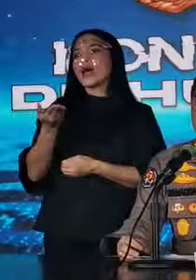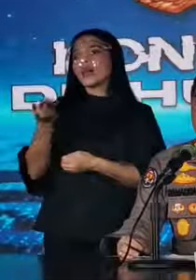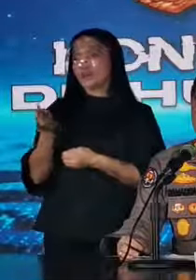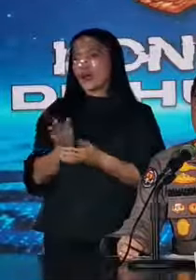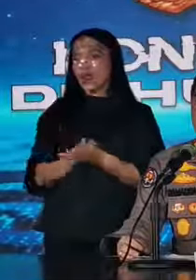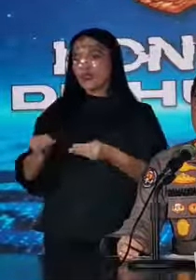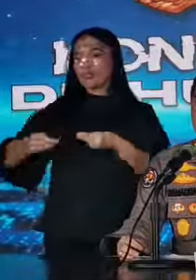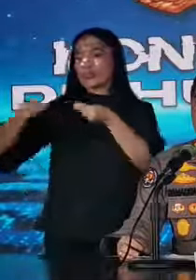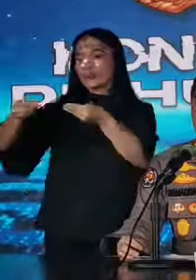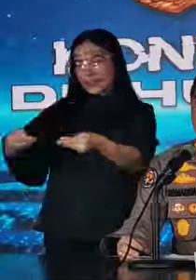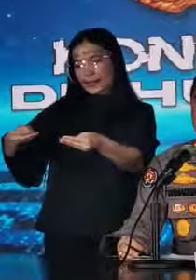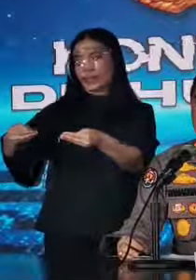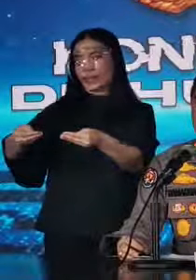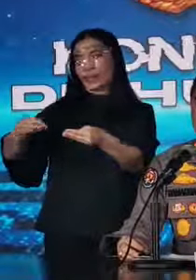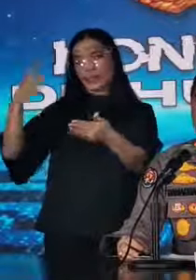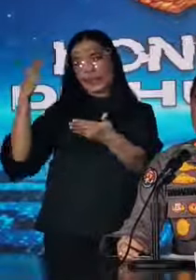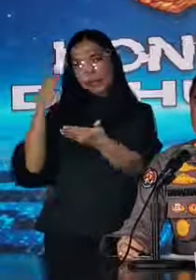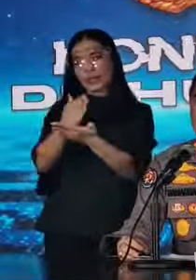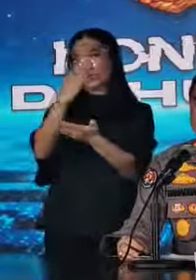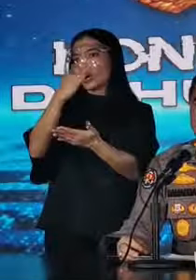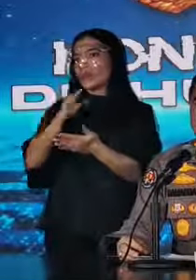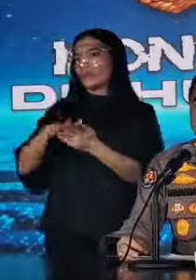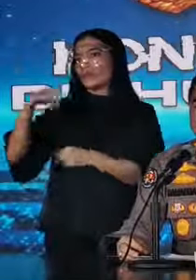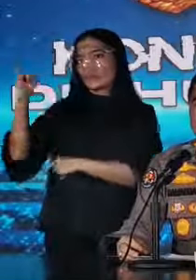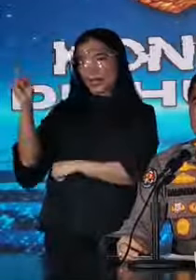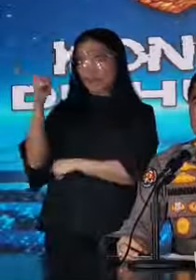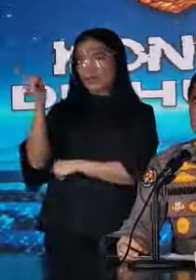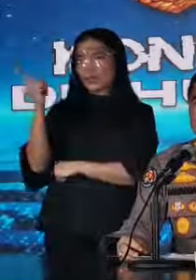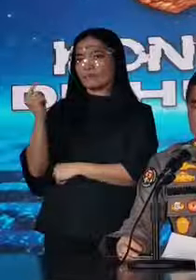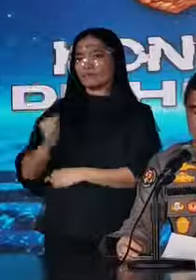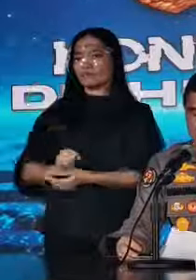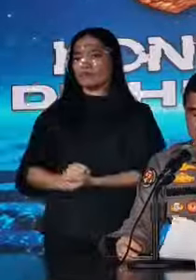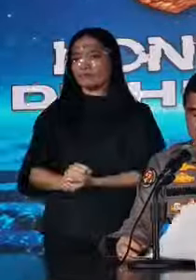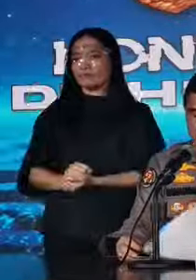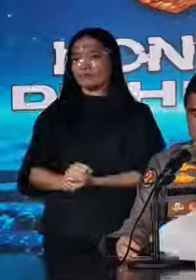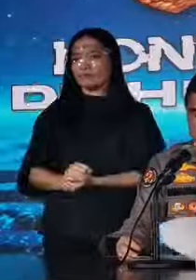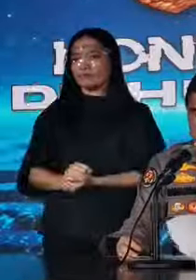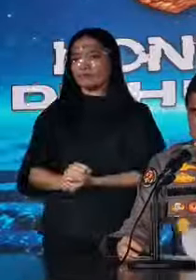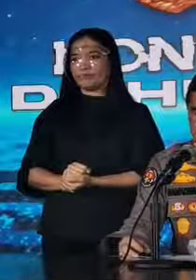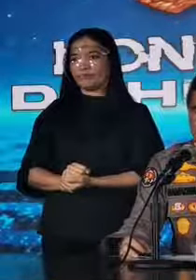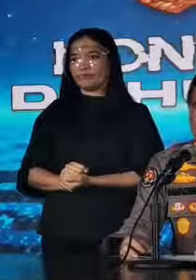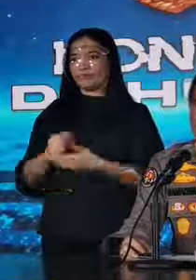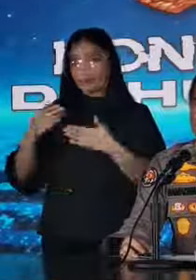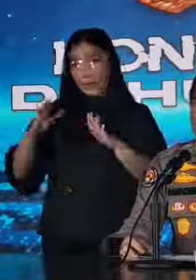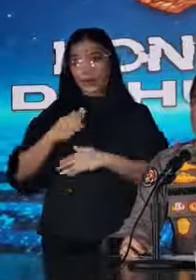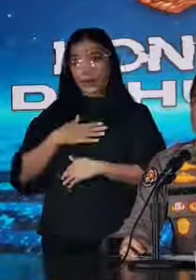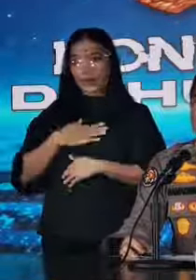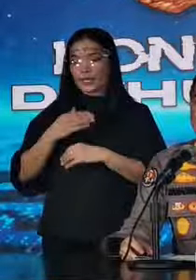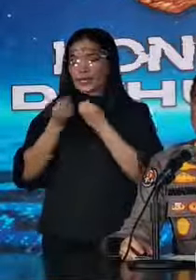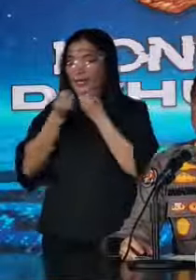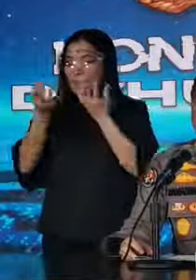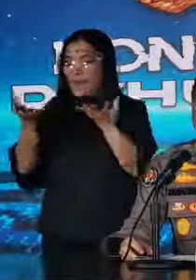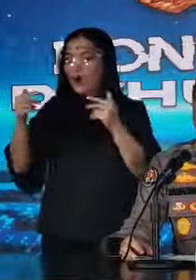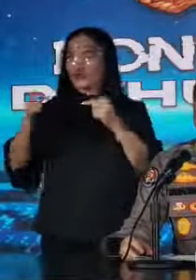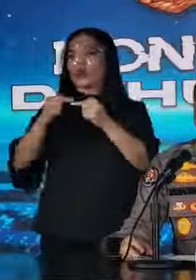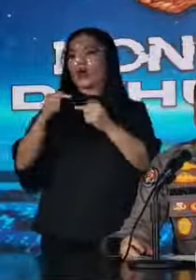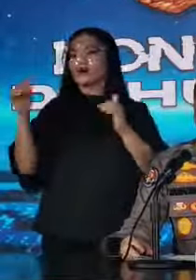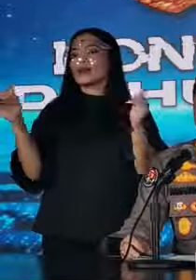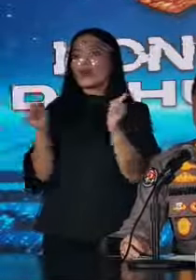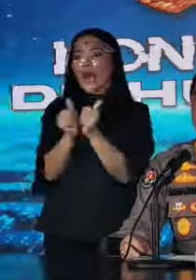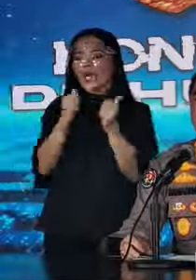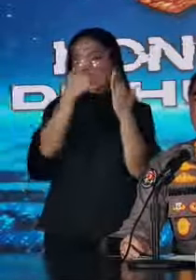tertinggi yang telah ditentukan oleh pemerintah. Demikian yang kami sampaikan terkait